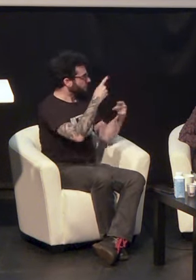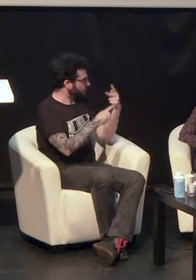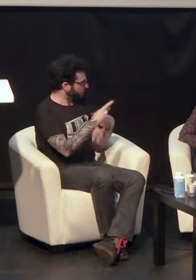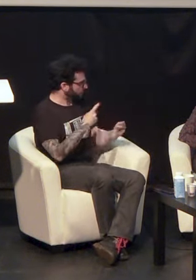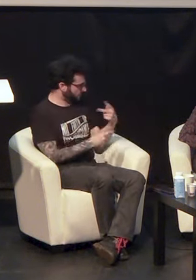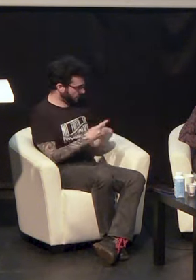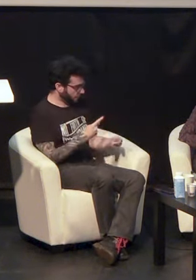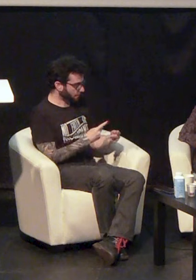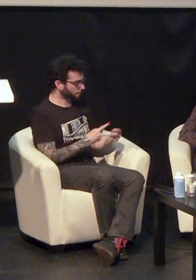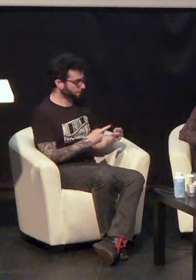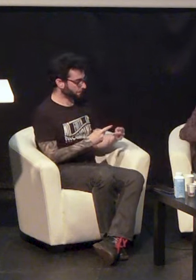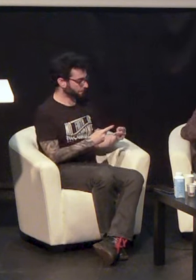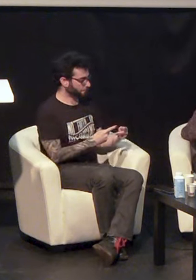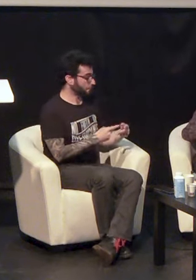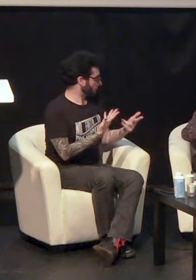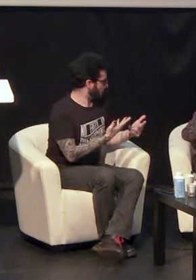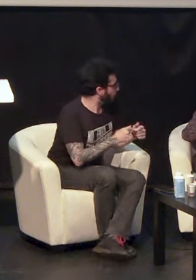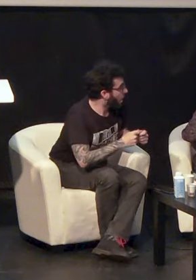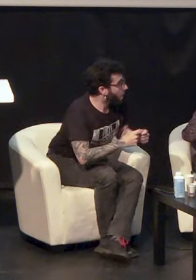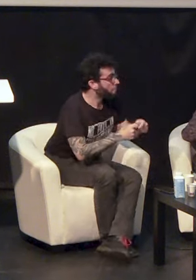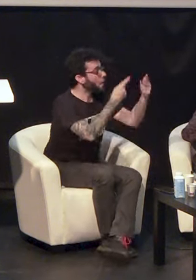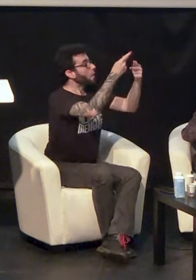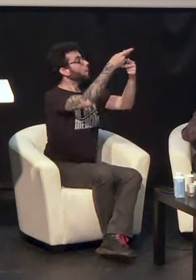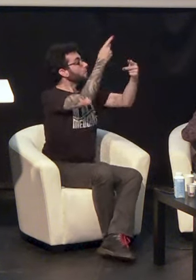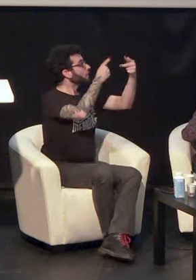sourds qui vont utiliser